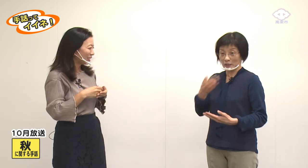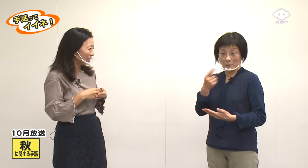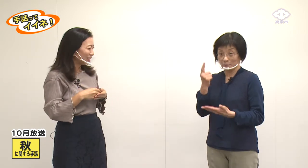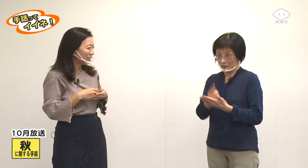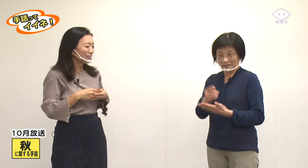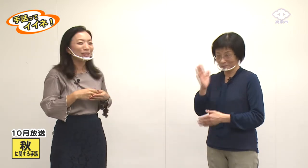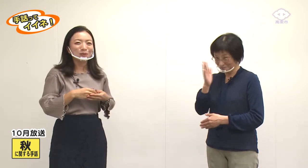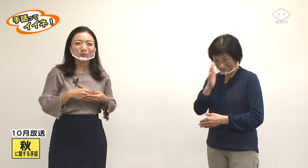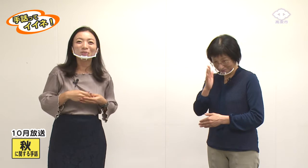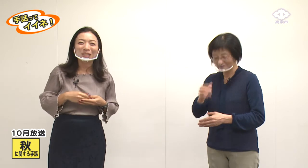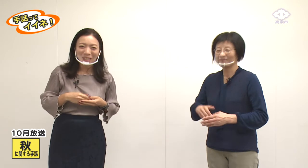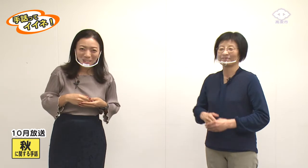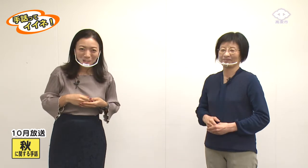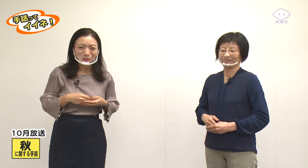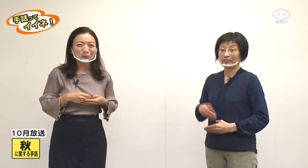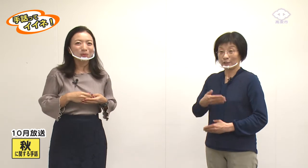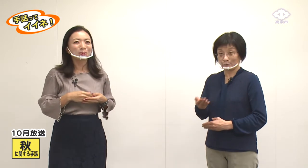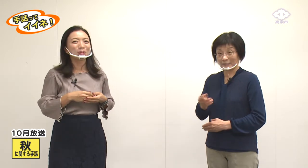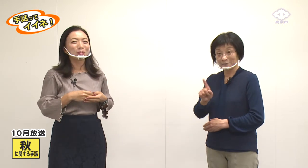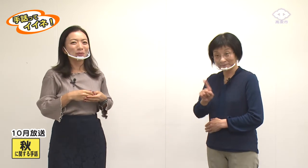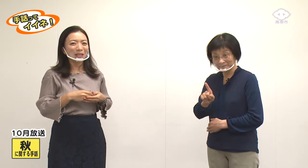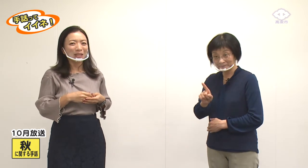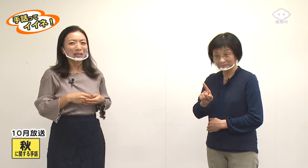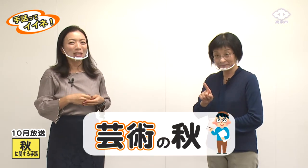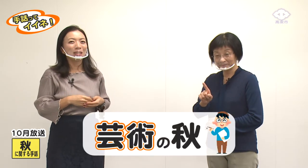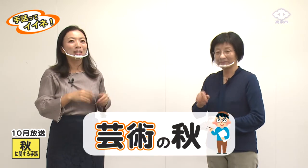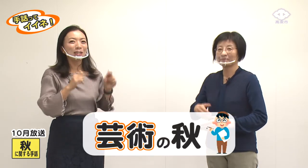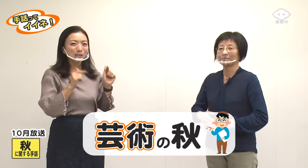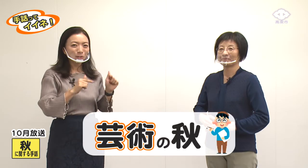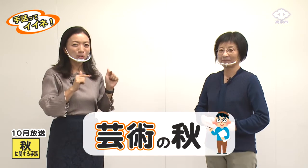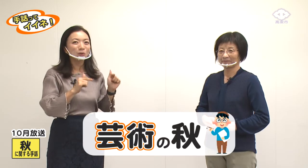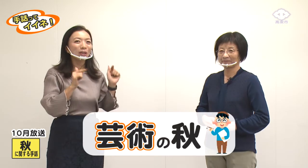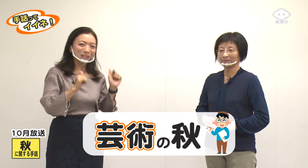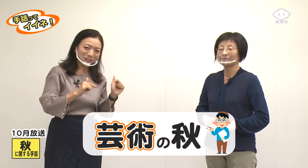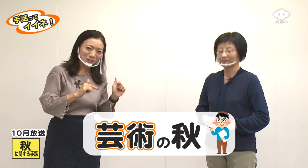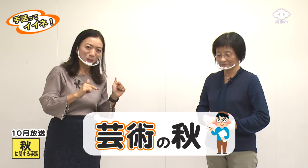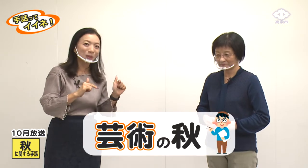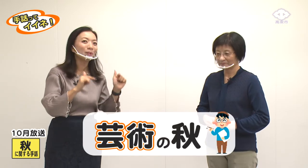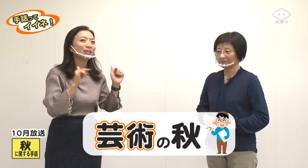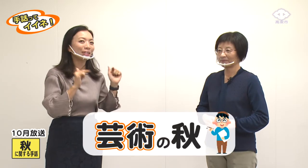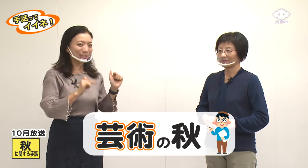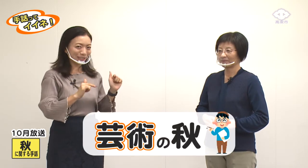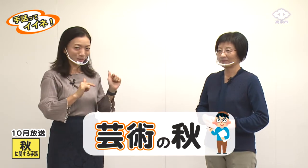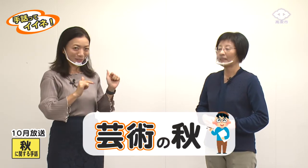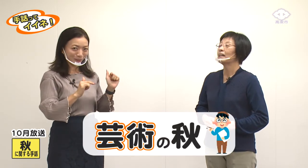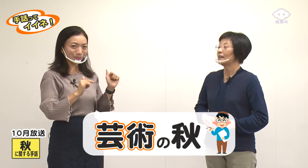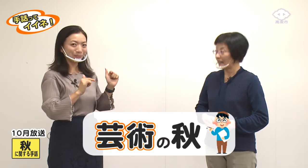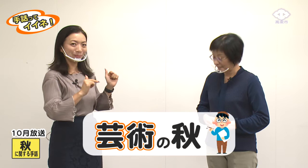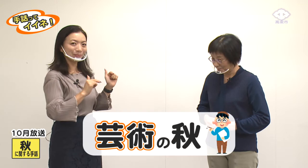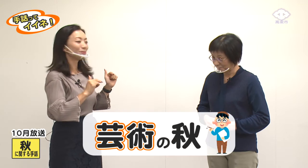から次は文化的なことということで、芸術の秋、これはいかがでしょうか。 はい、